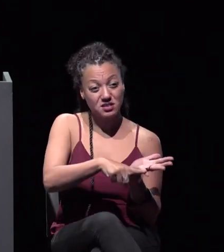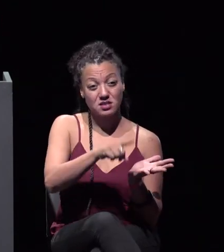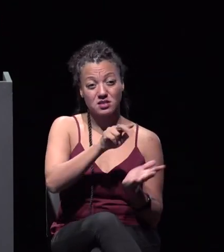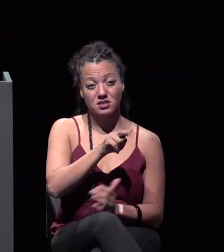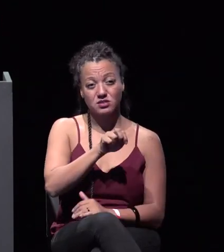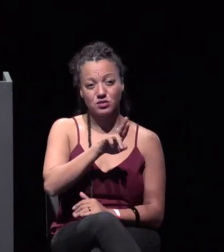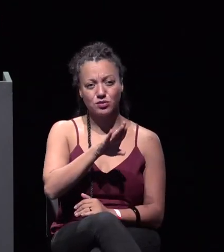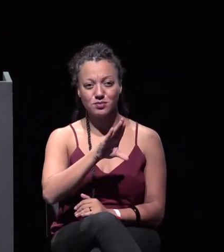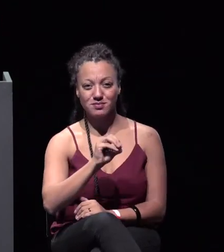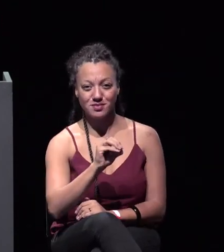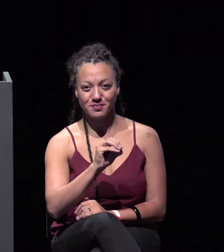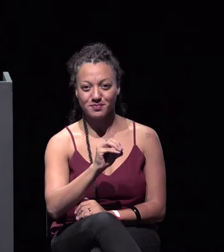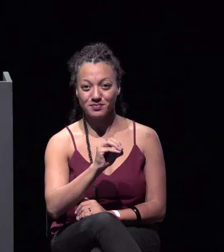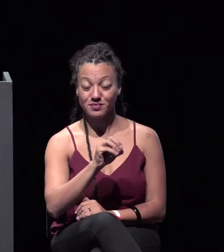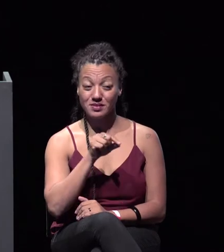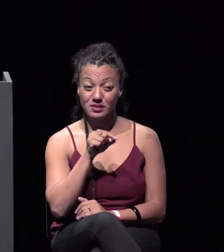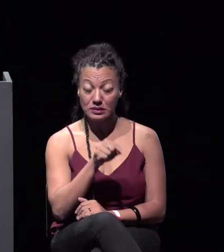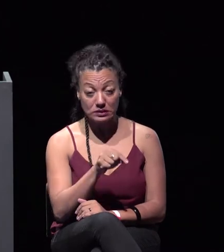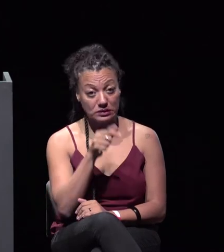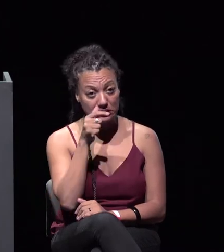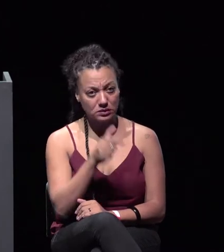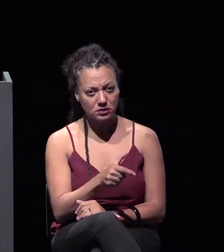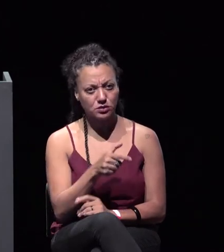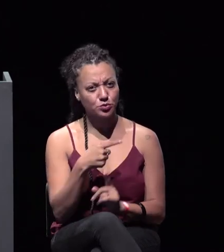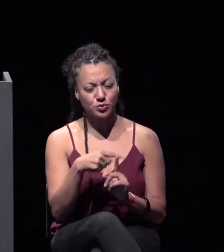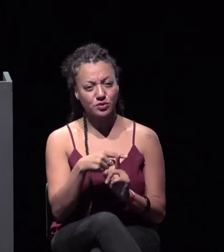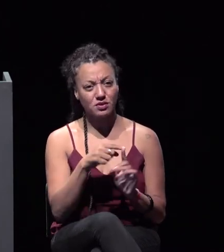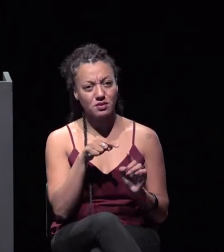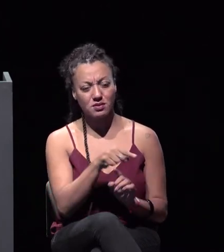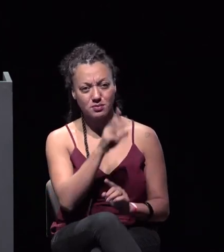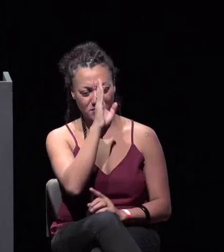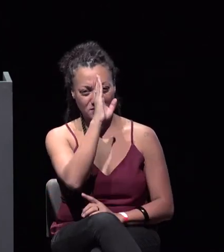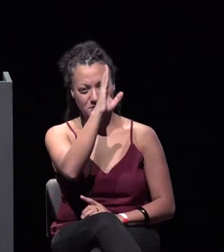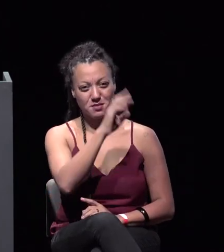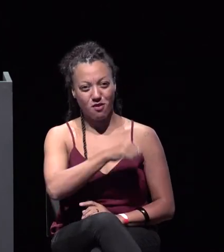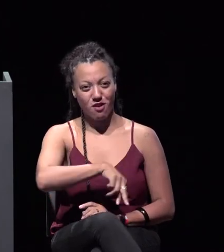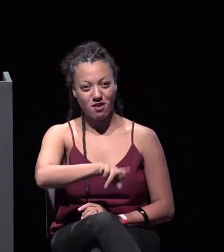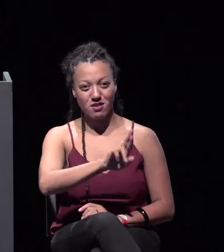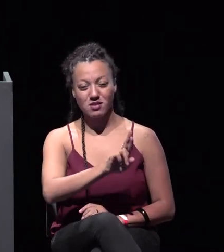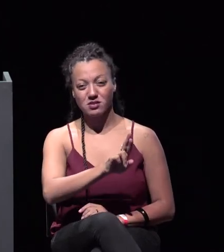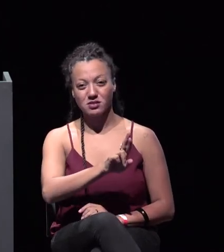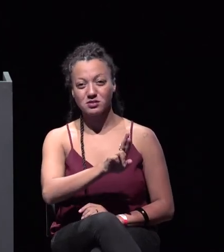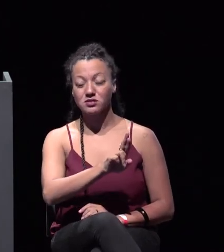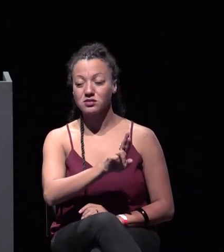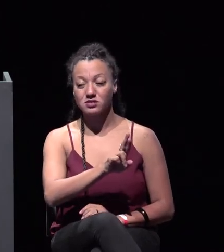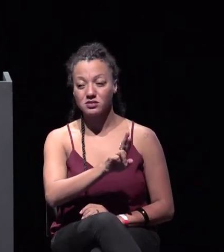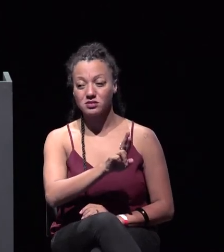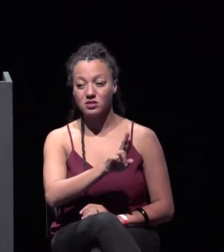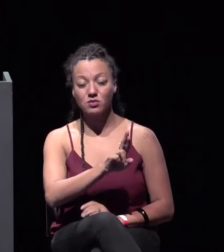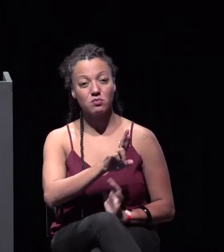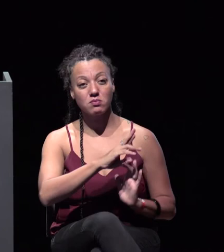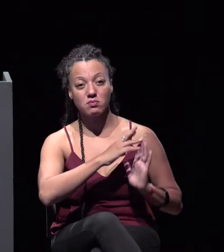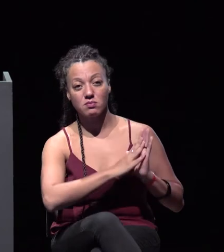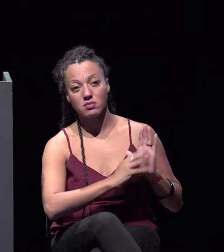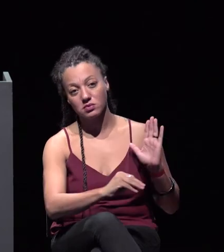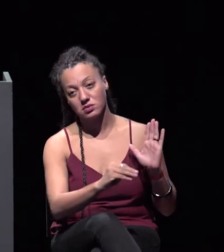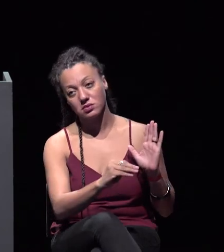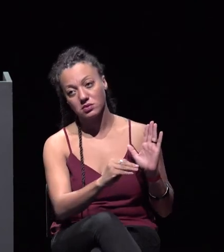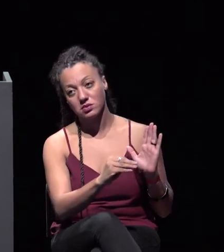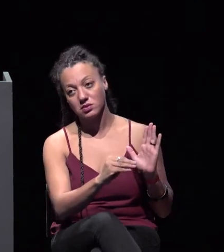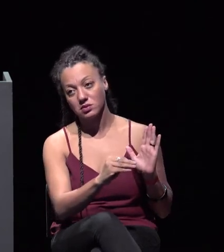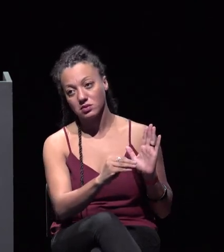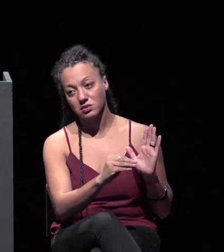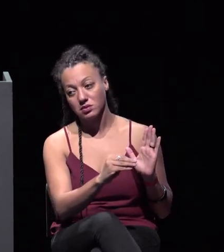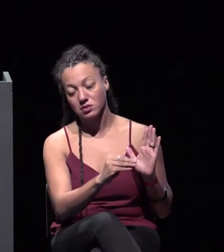curiosamente o que sistematizar toda a religião e que se transforma como como modelo e como